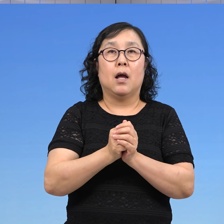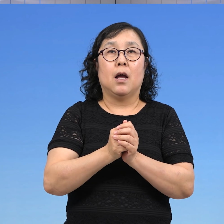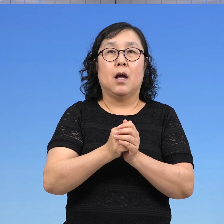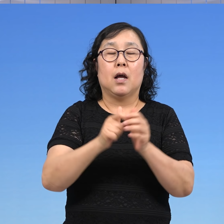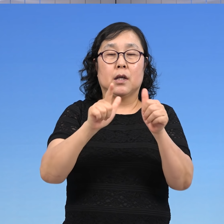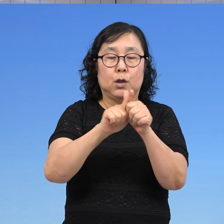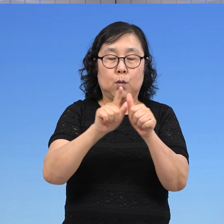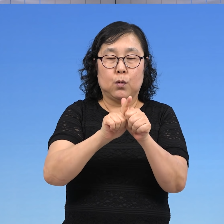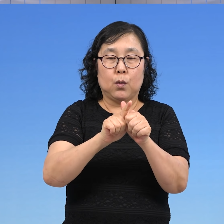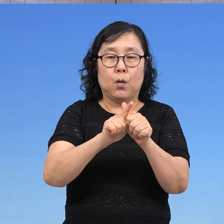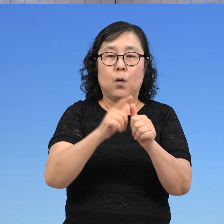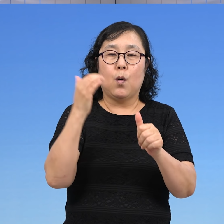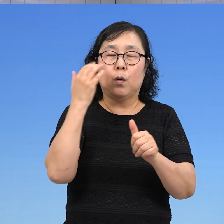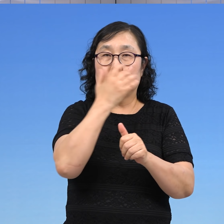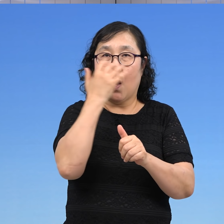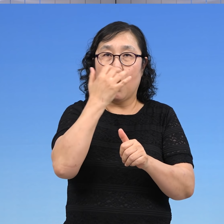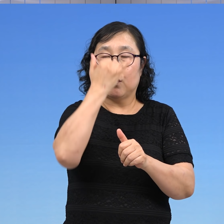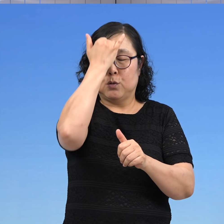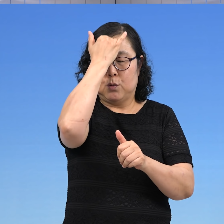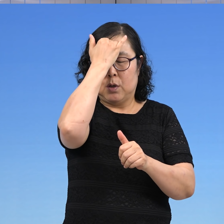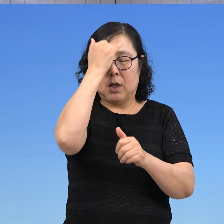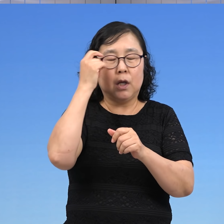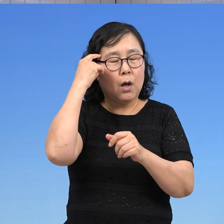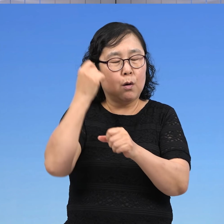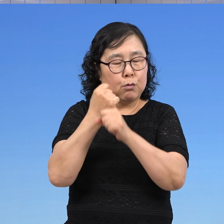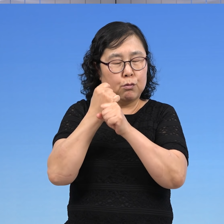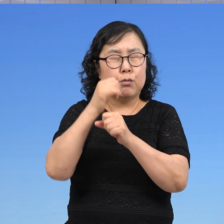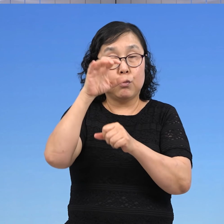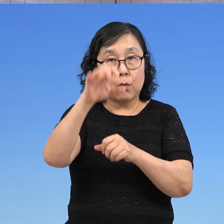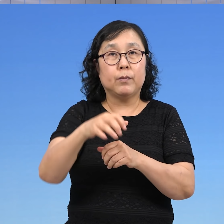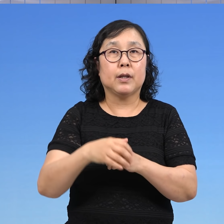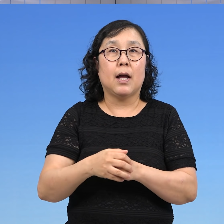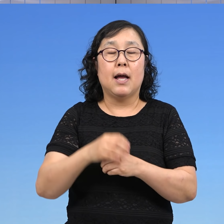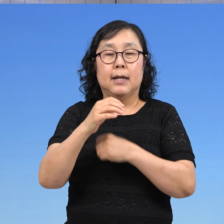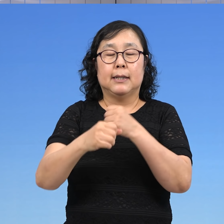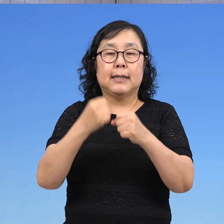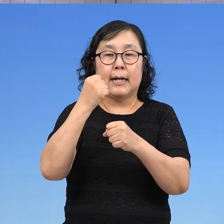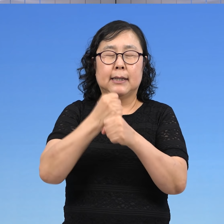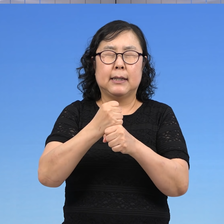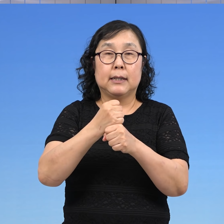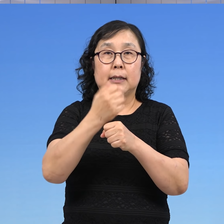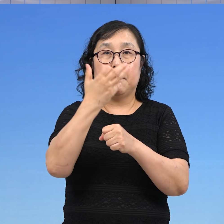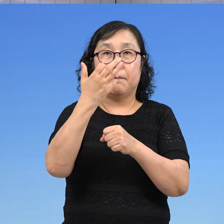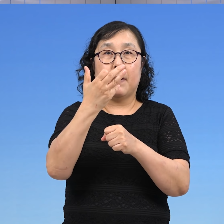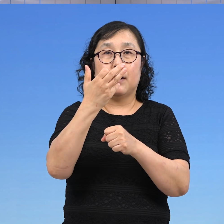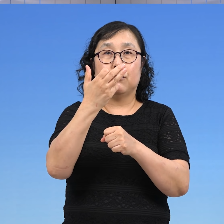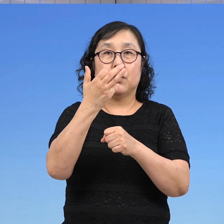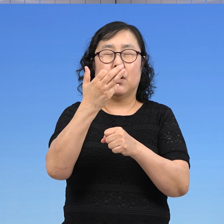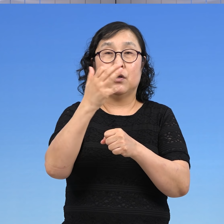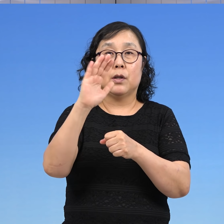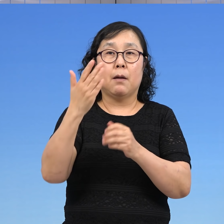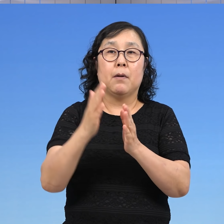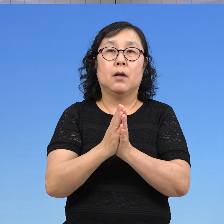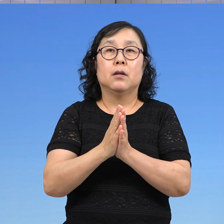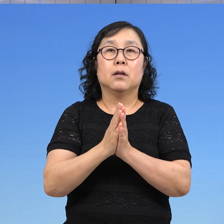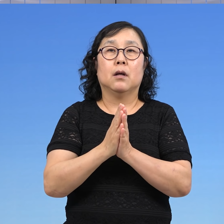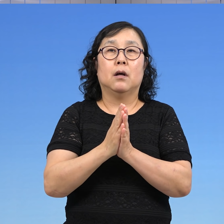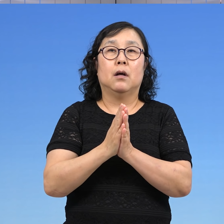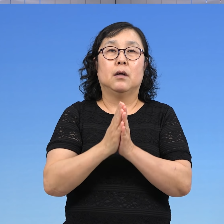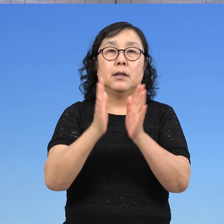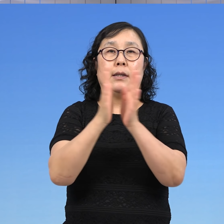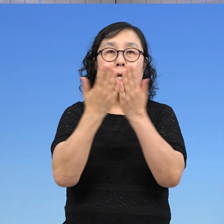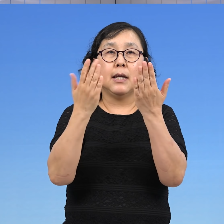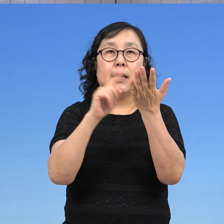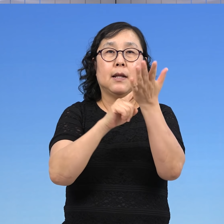그게 기독교 성 윤리 연구소의 요 기독교 선교를 용구 수 그리고 창립 18주년 이 되는 어 널 작품하나 가